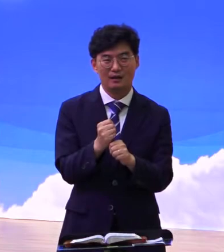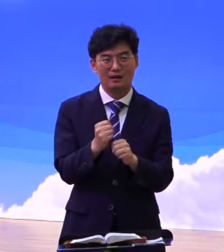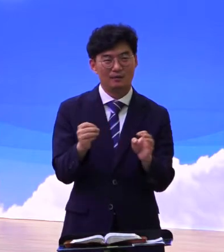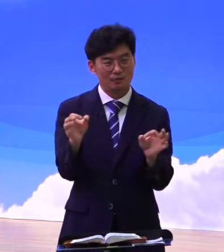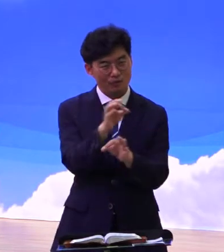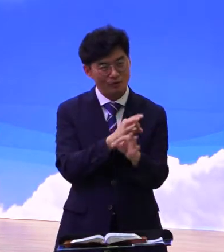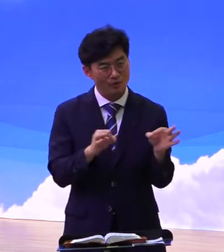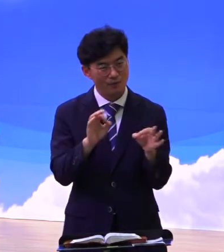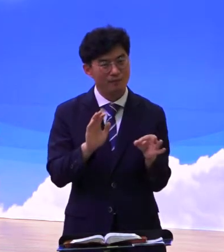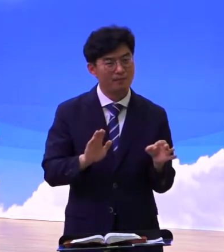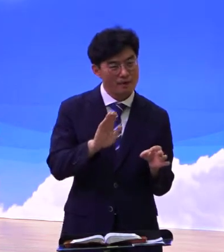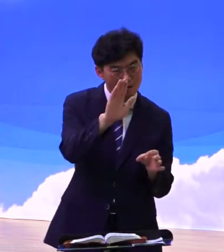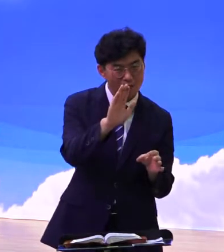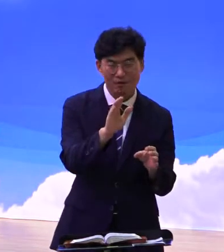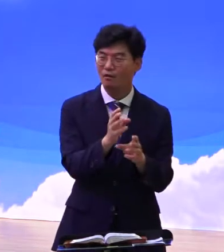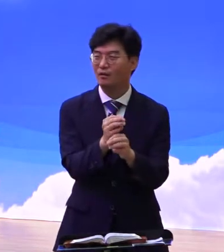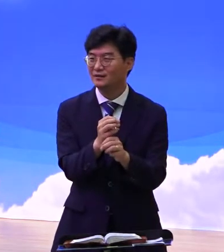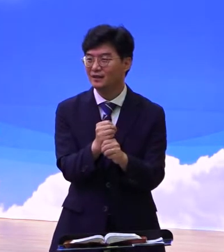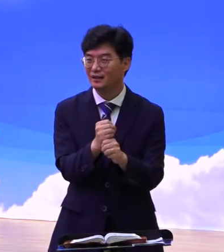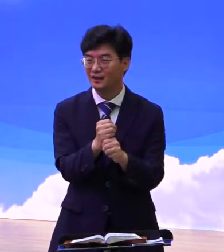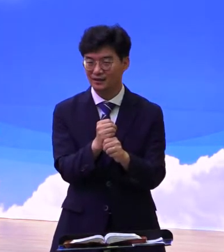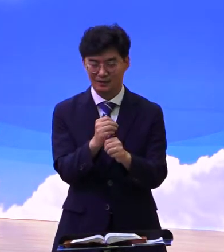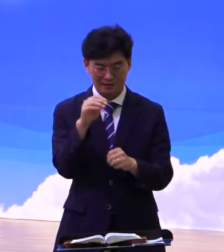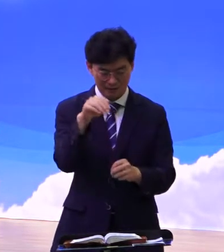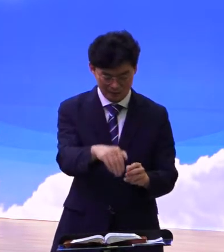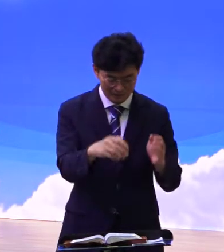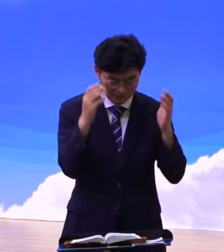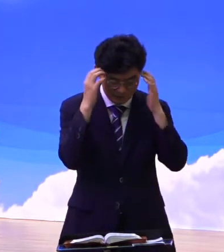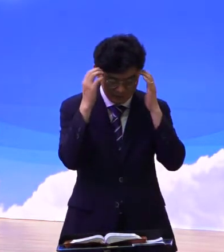회복이 될까? 이런 고민을 하십니까?